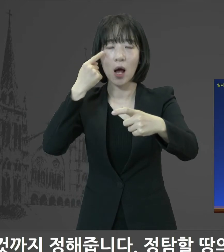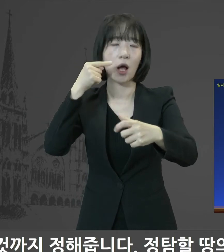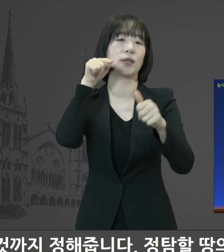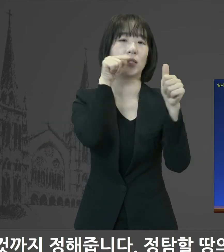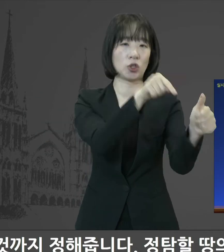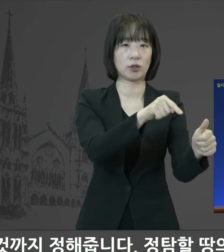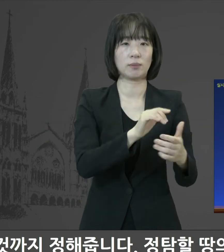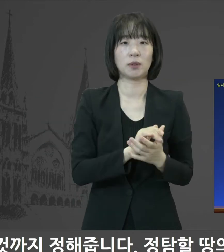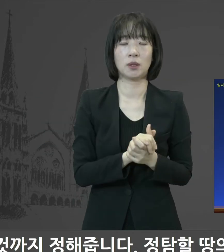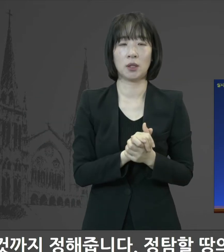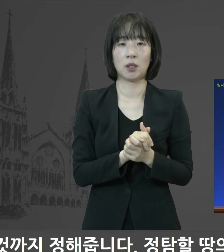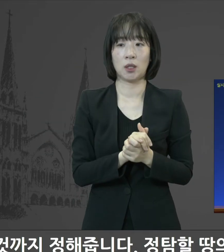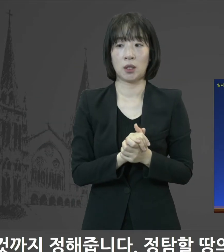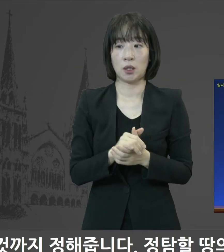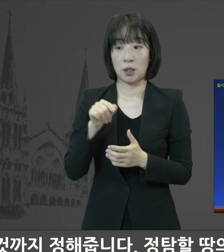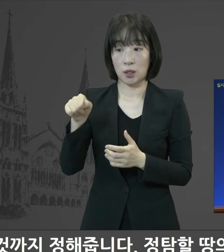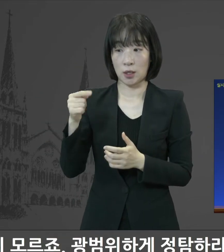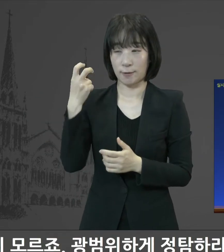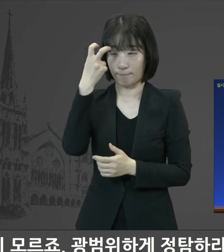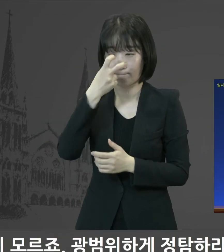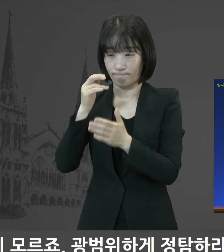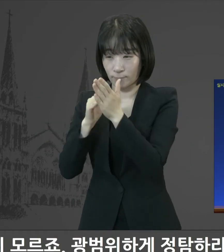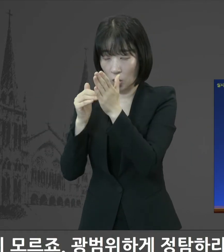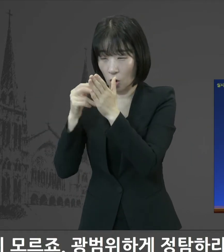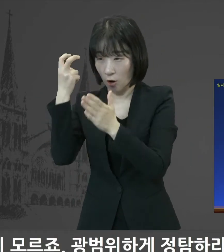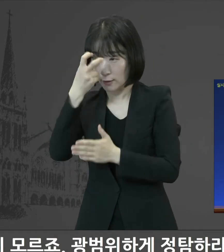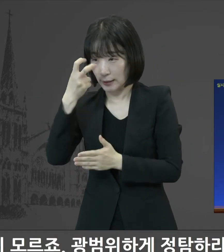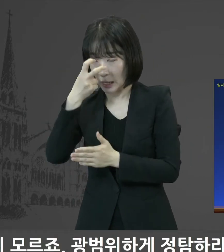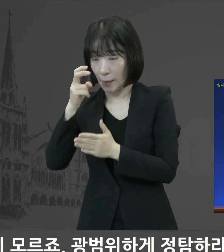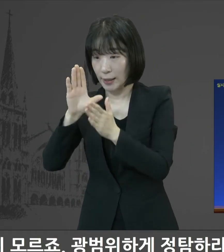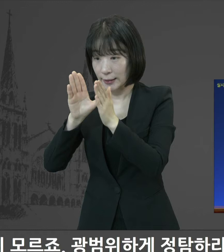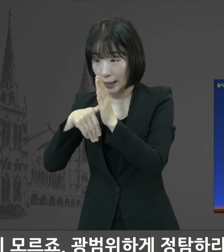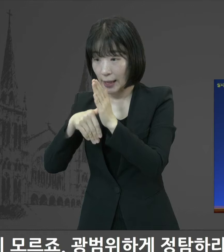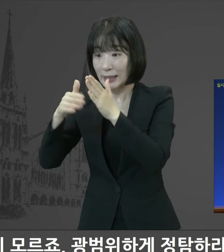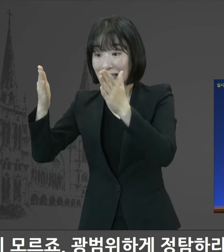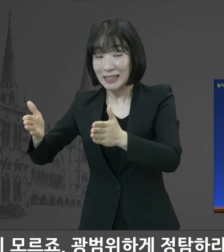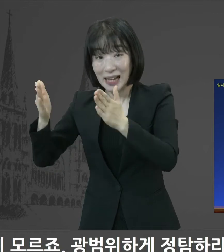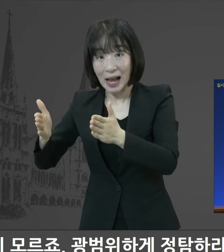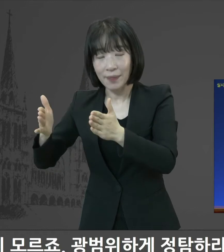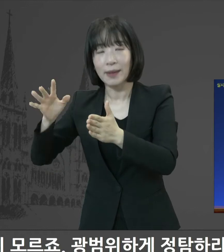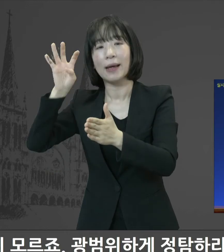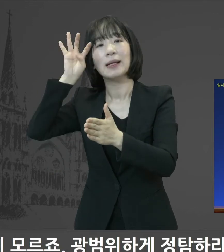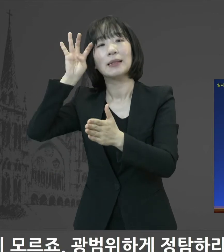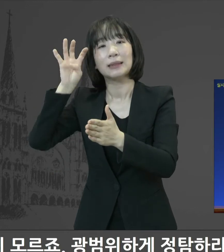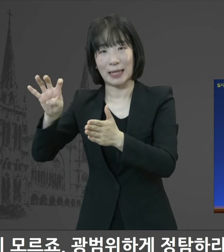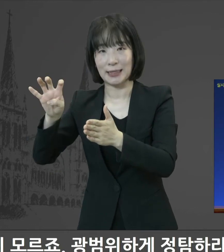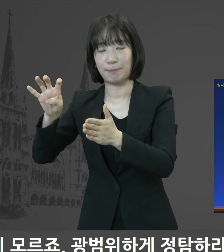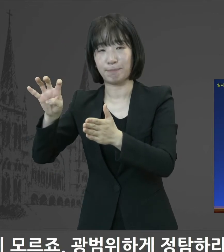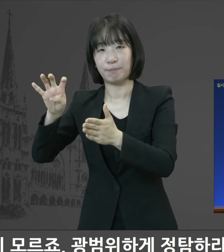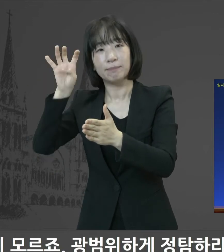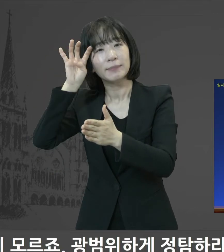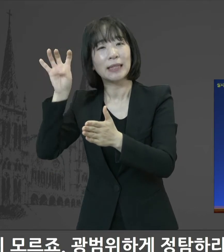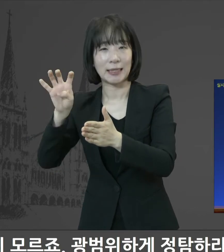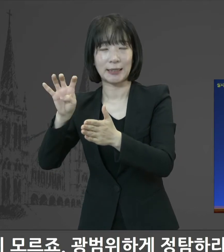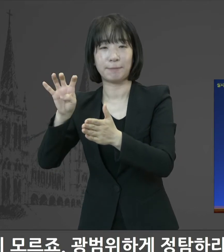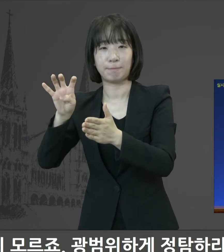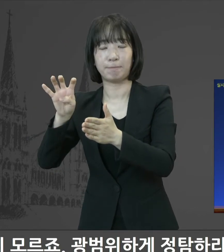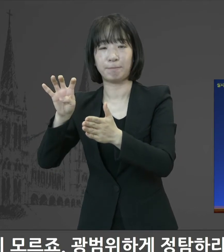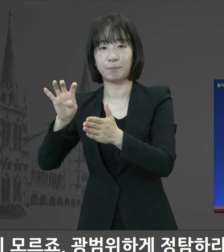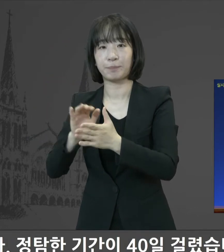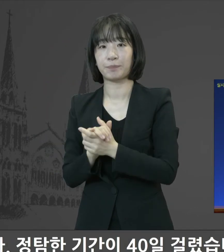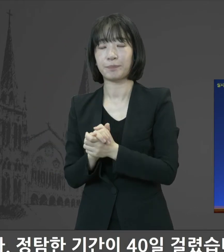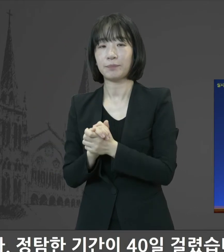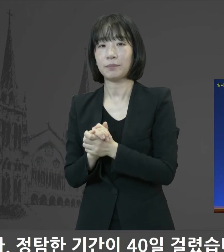그리고 정탐했던 기간이 40일 걸렸습니다. 이게 40년간 광야 생활을 해야